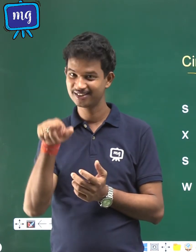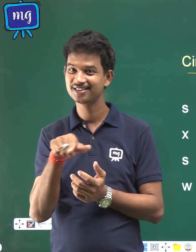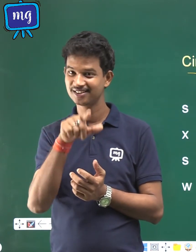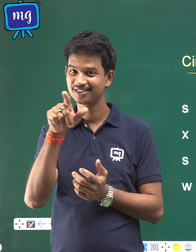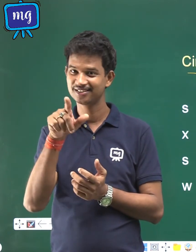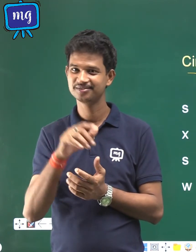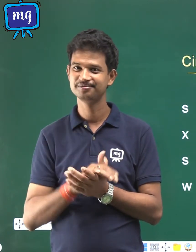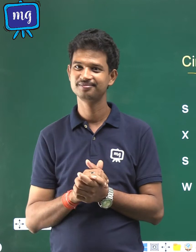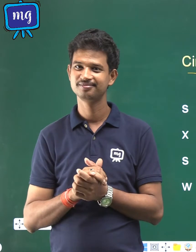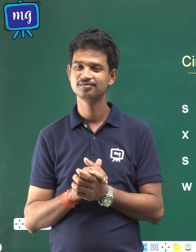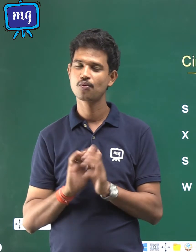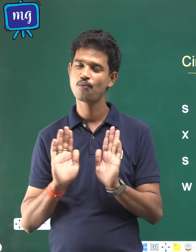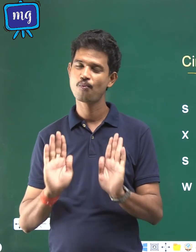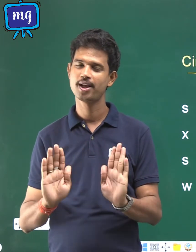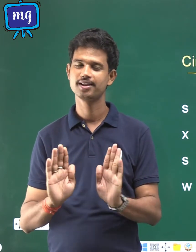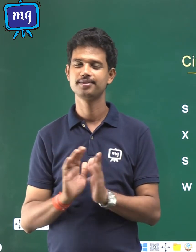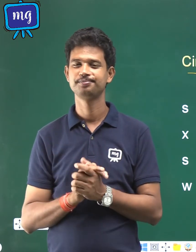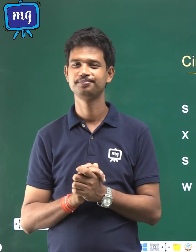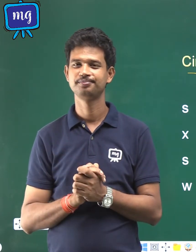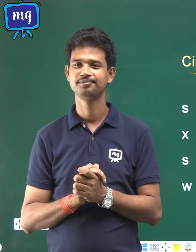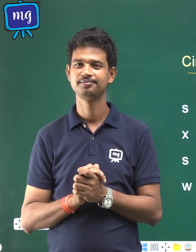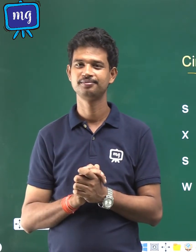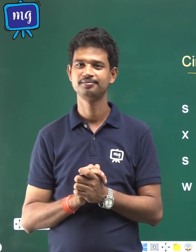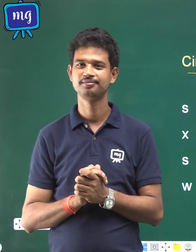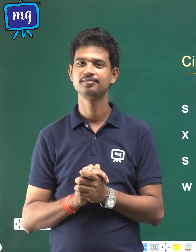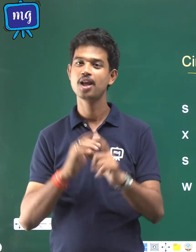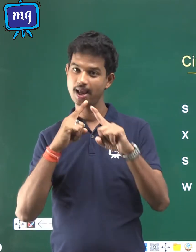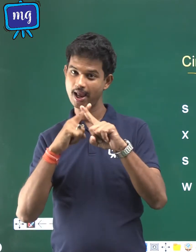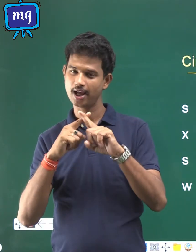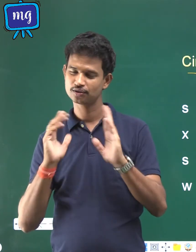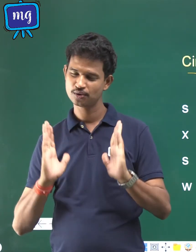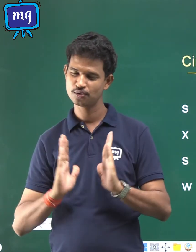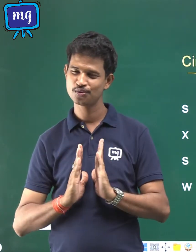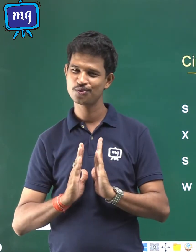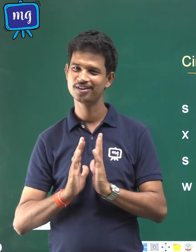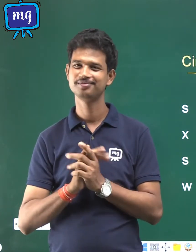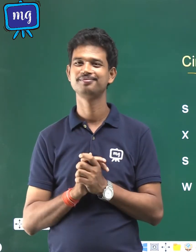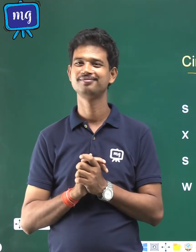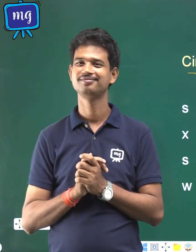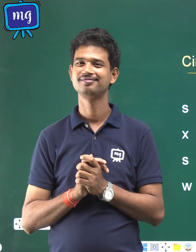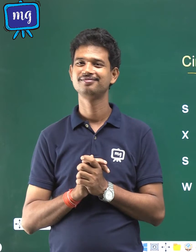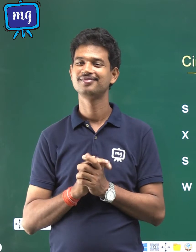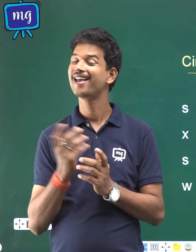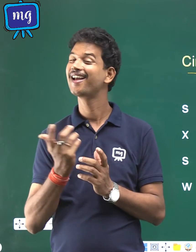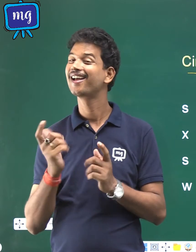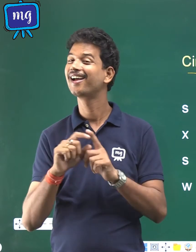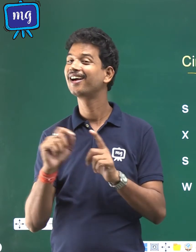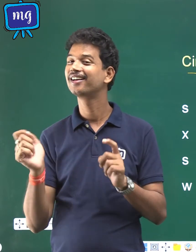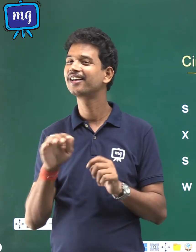सर्कल ओनली स्मॉल x। क्या करेंगे बच्चों?